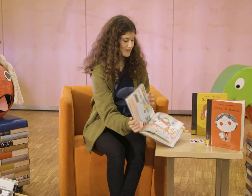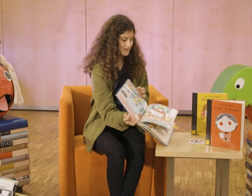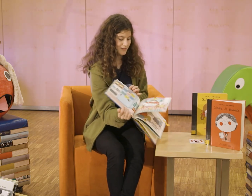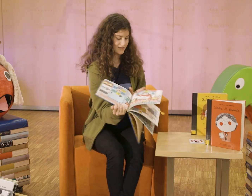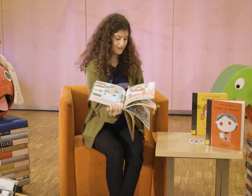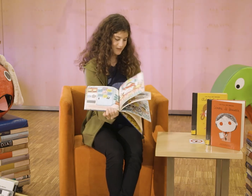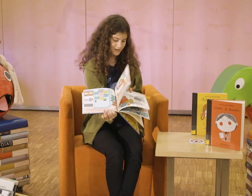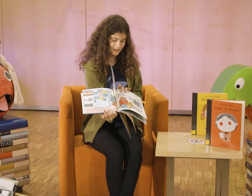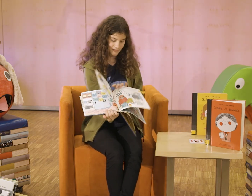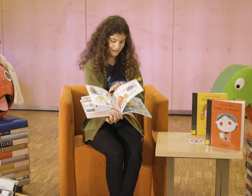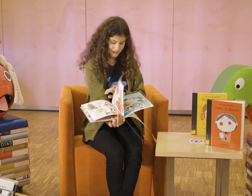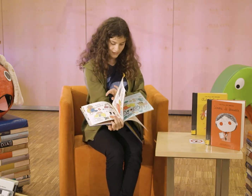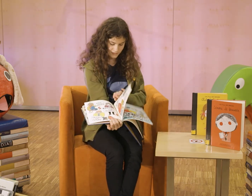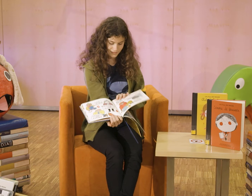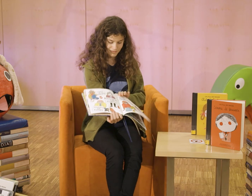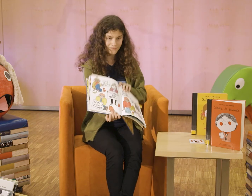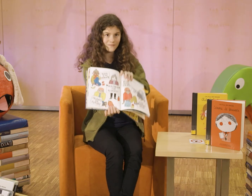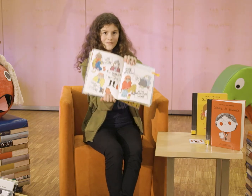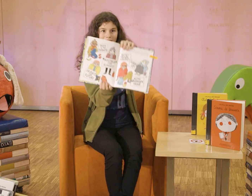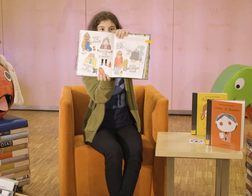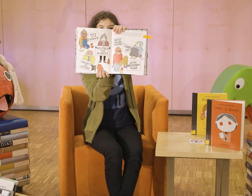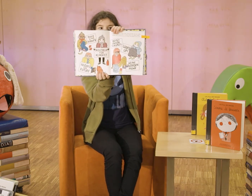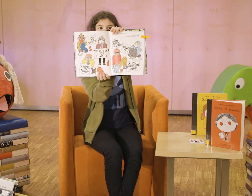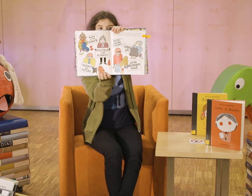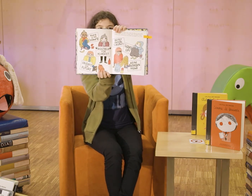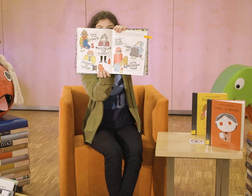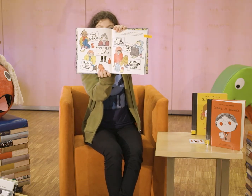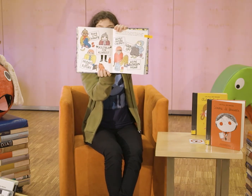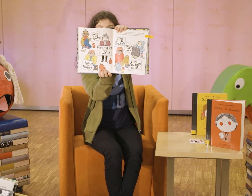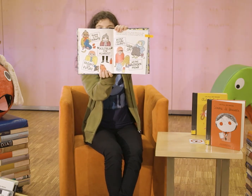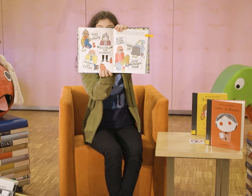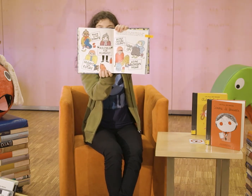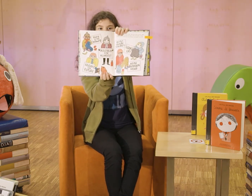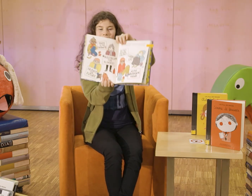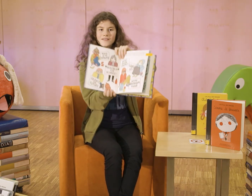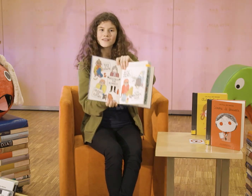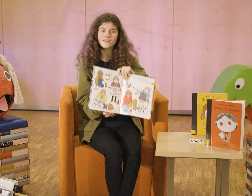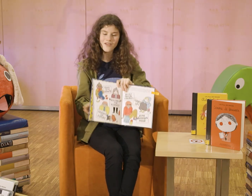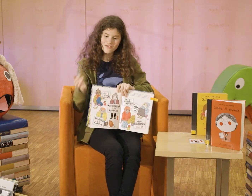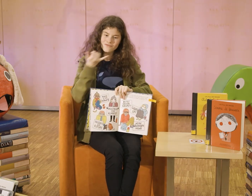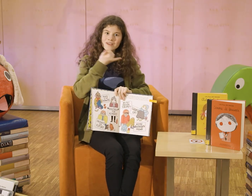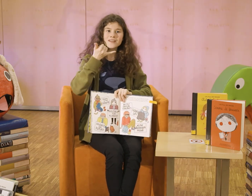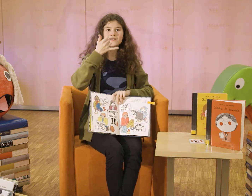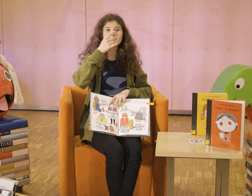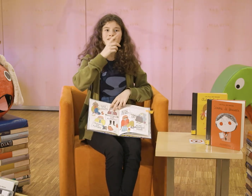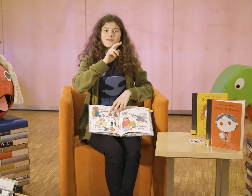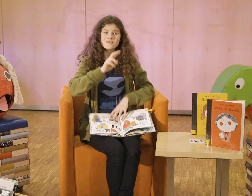wie